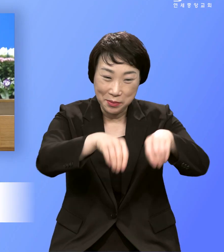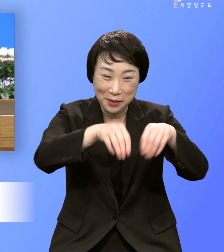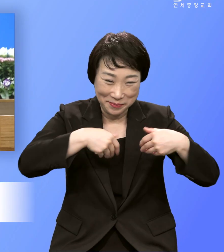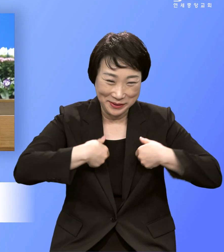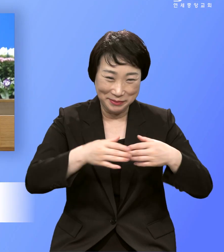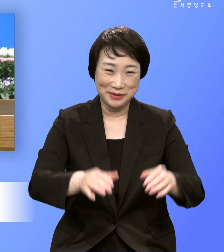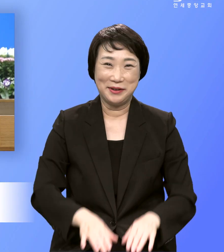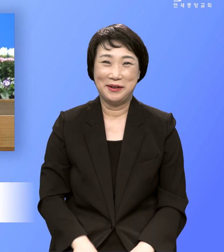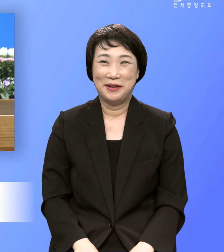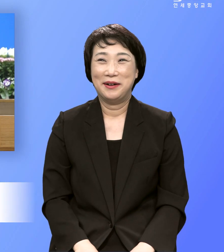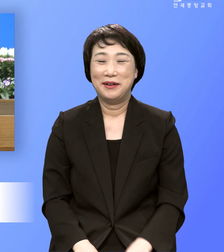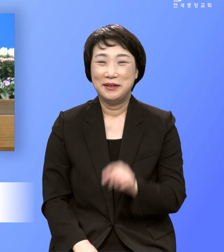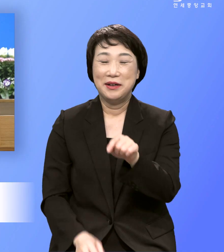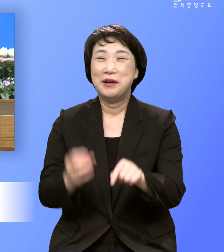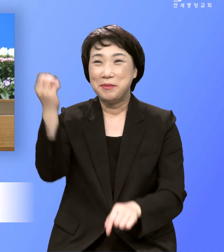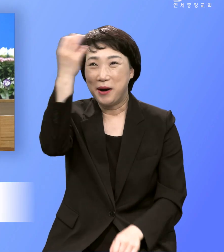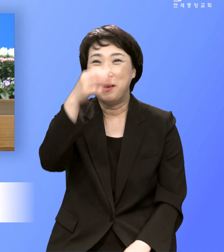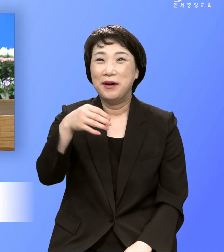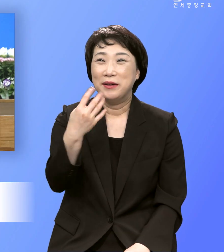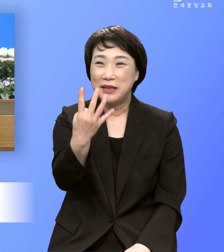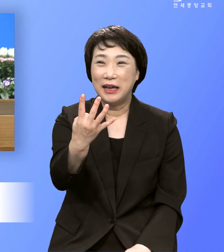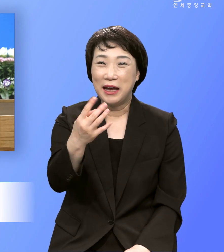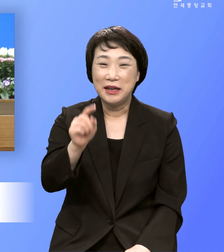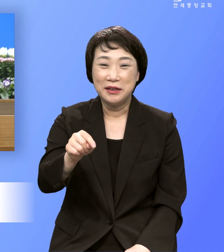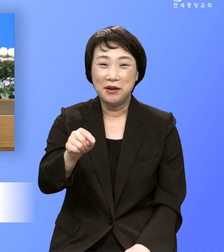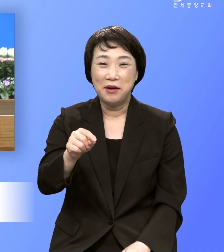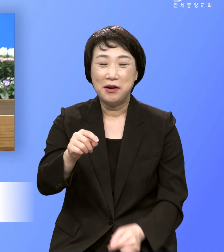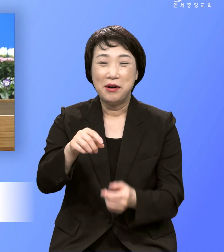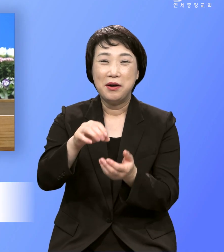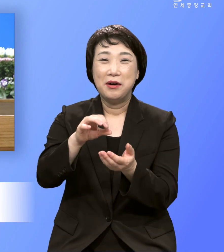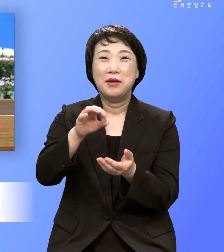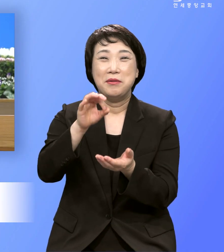갈았어. 4개짜리는 얼마 갈까? 예.